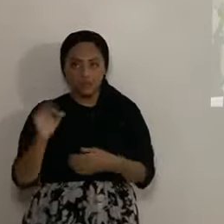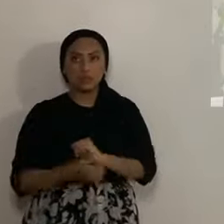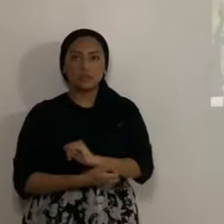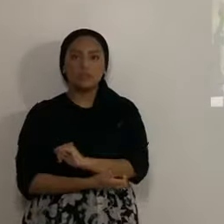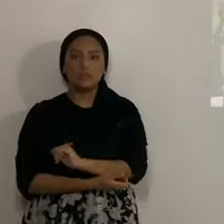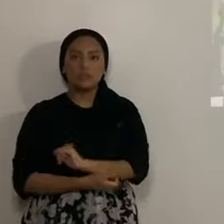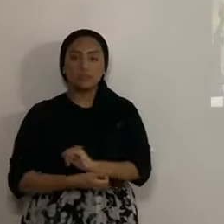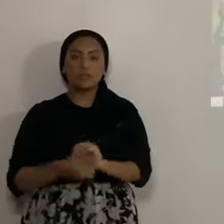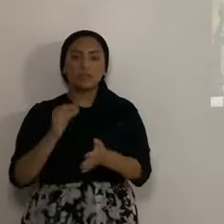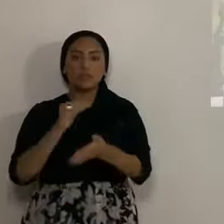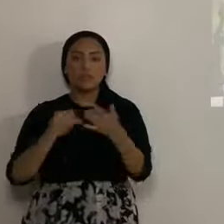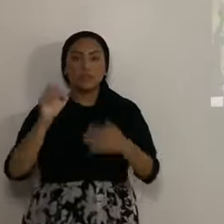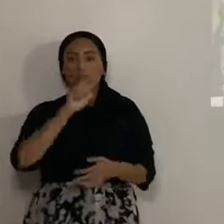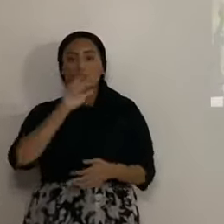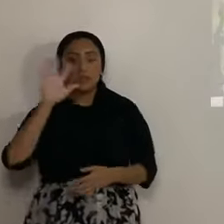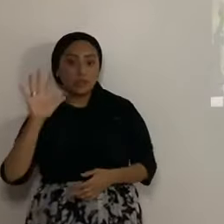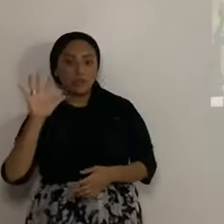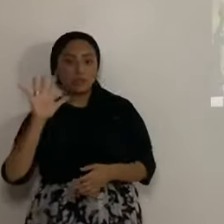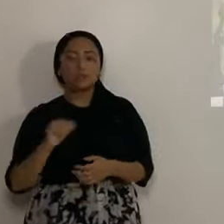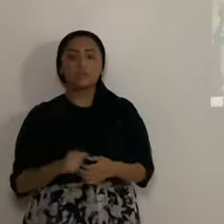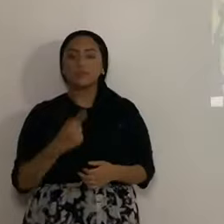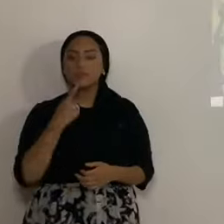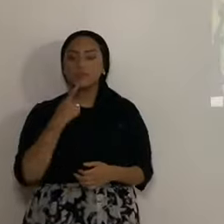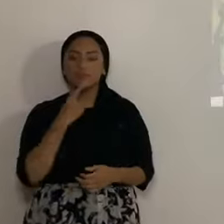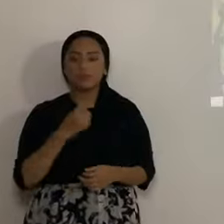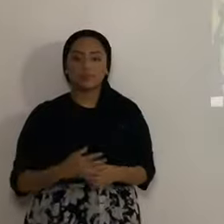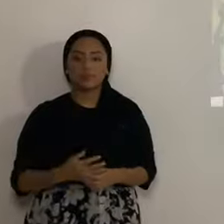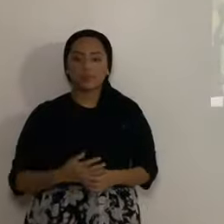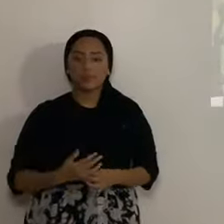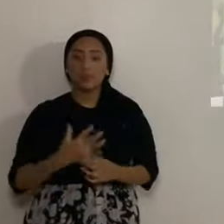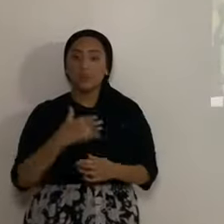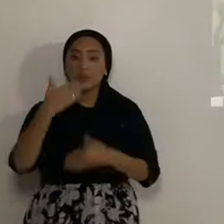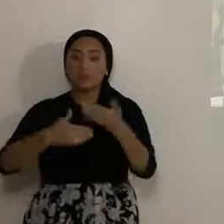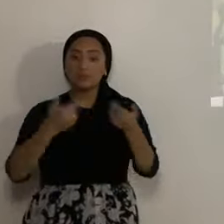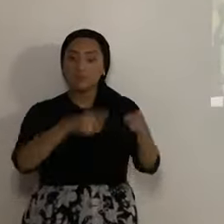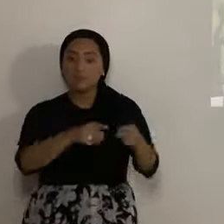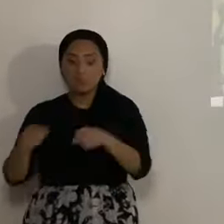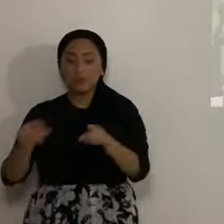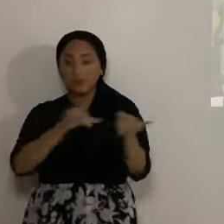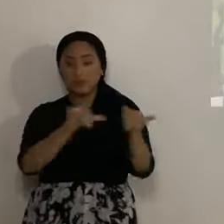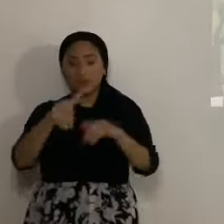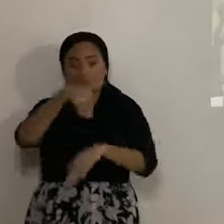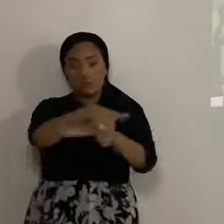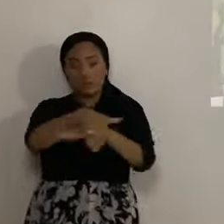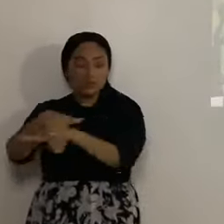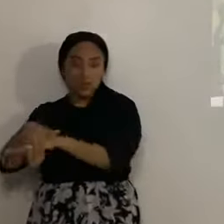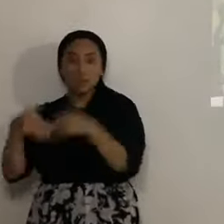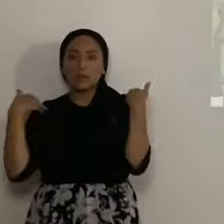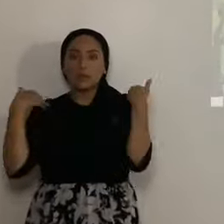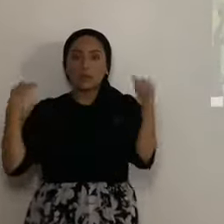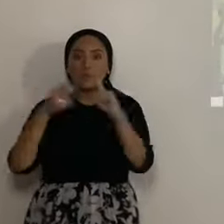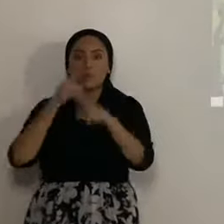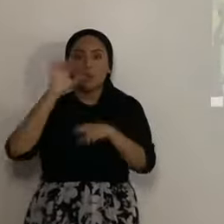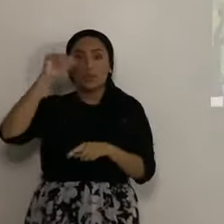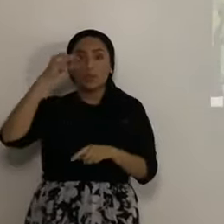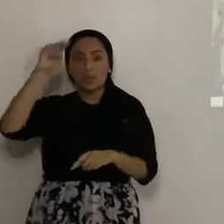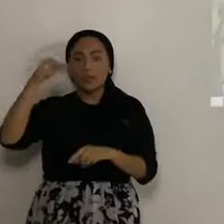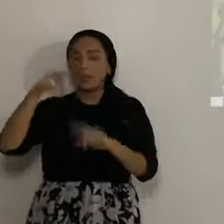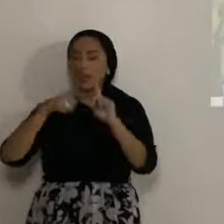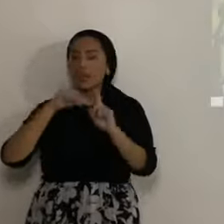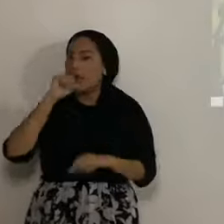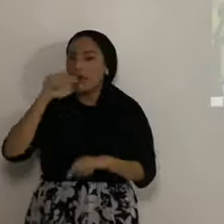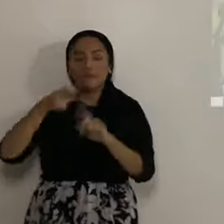y en el verso 35, dice así, y aconteció que aquella misma noche salió el malaj de Yahweh, no del diablo,